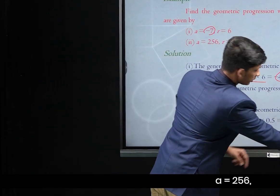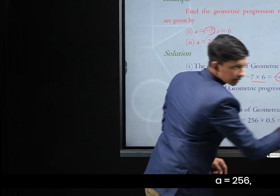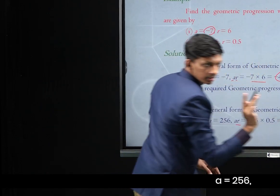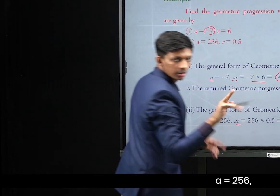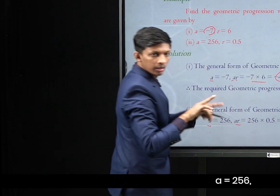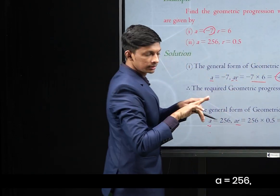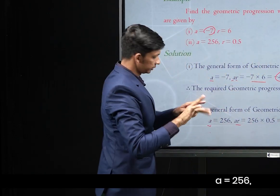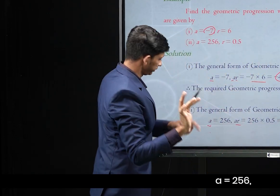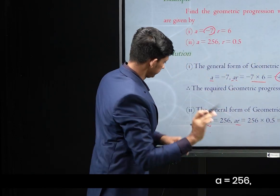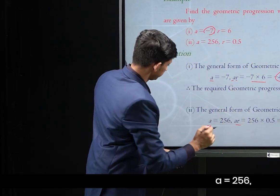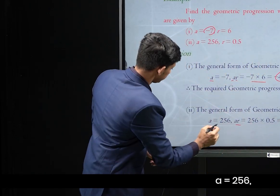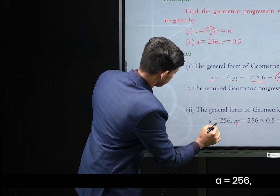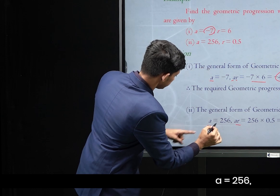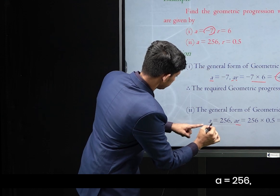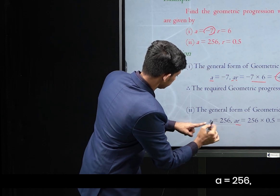A is equal to 256,